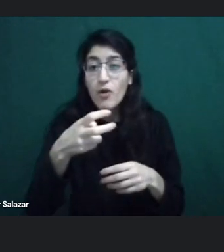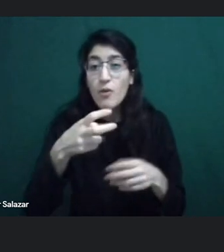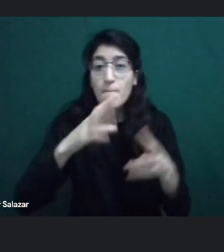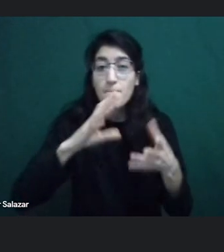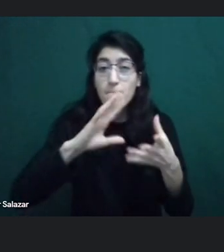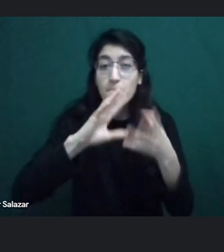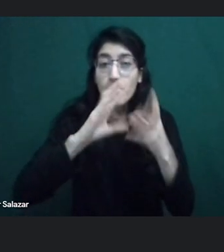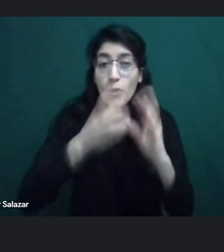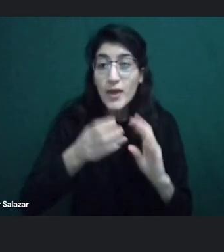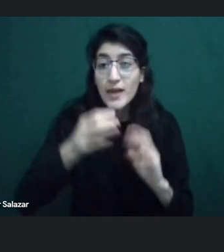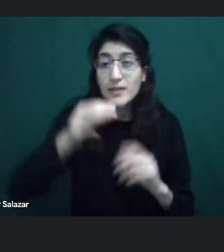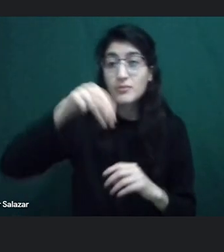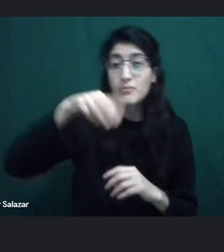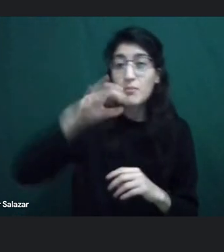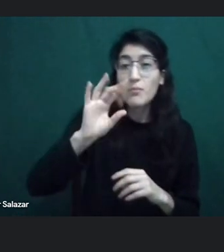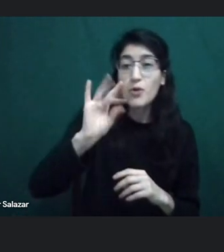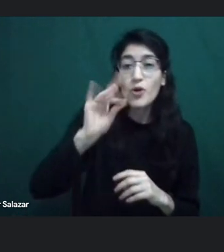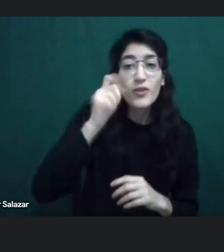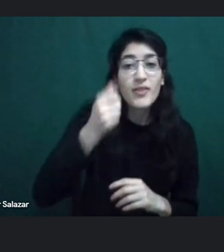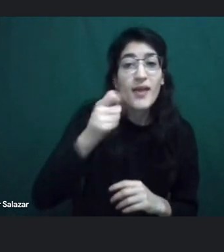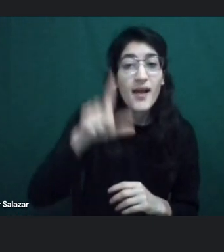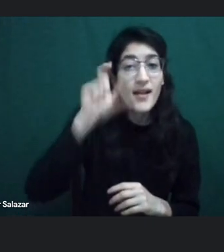principio, y que es una lista